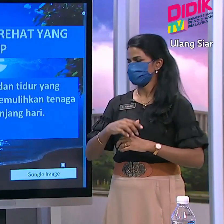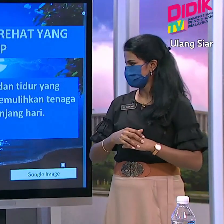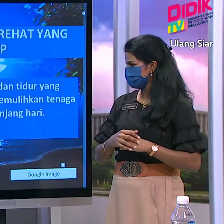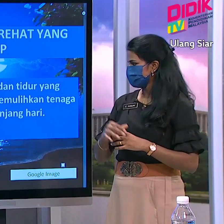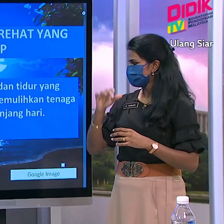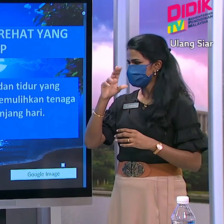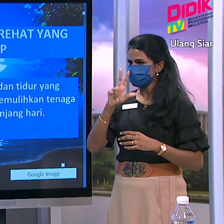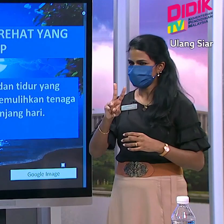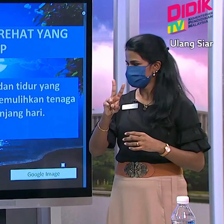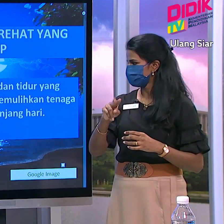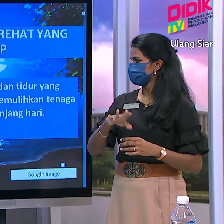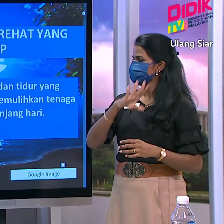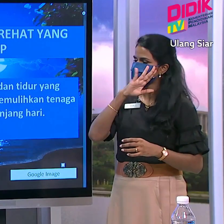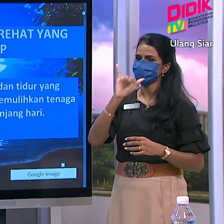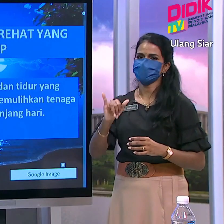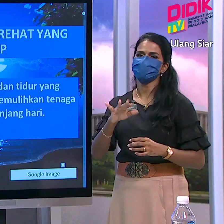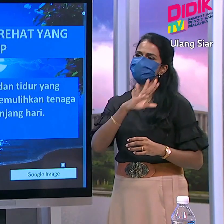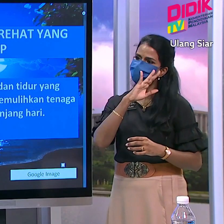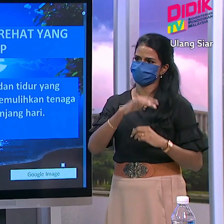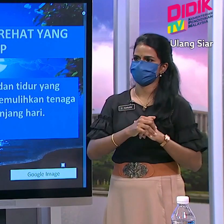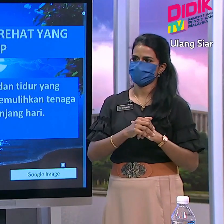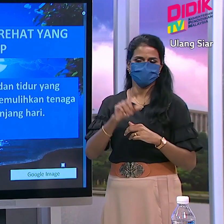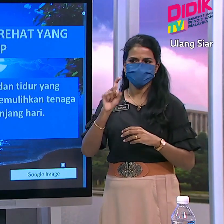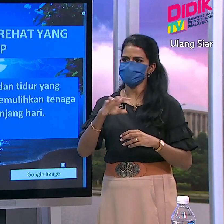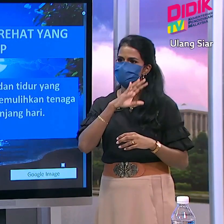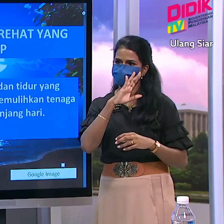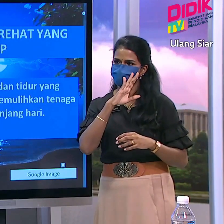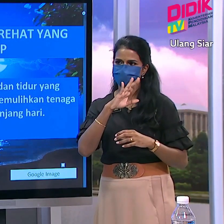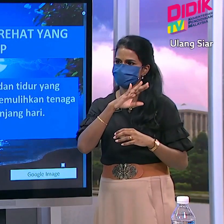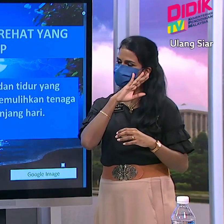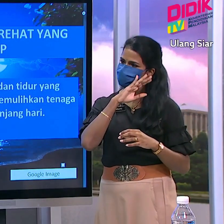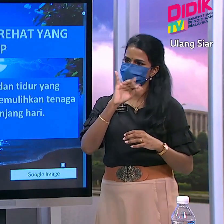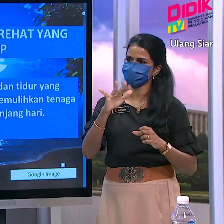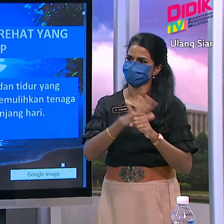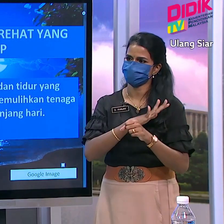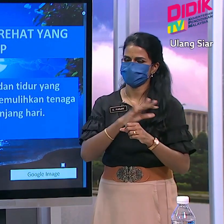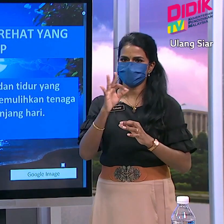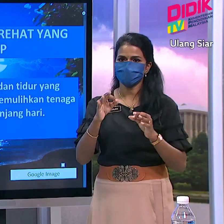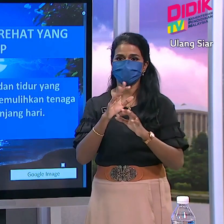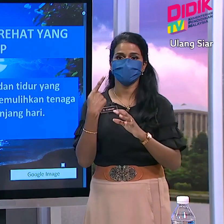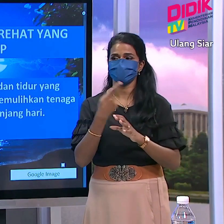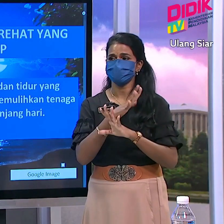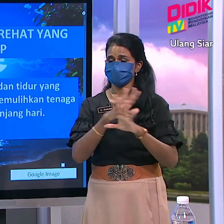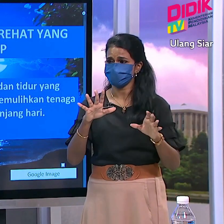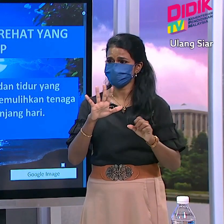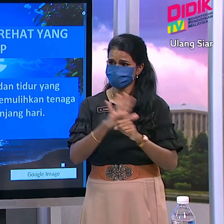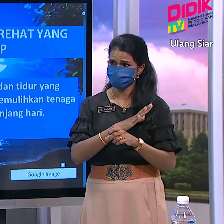Okey. Dan yang kedua adalah tidur yang cukup. Cukup. Mesti cukup. Tidur yang cukup. Okay. Kalau kita tidak cukup